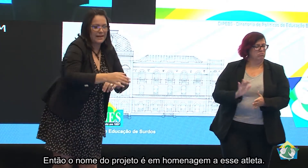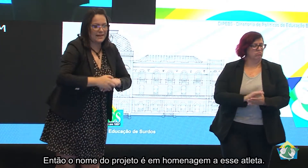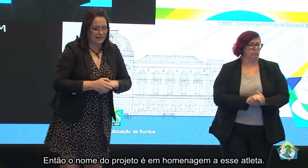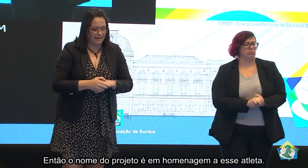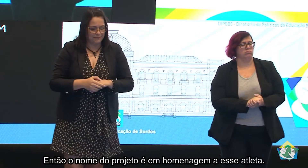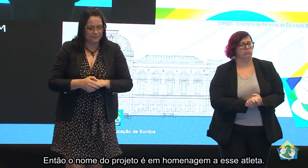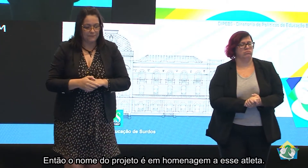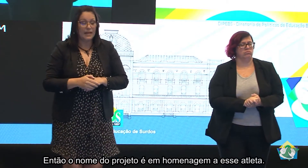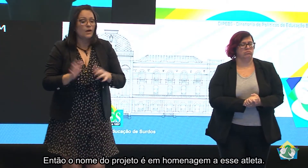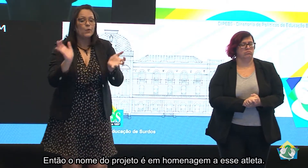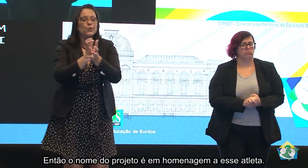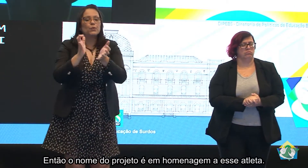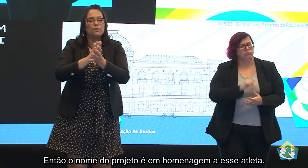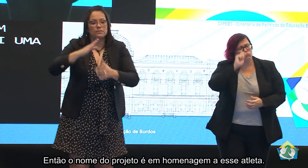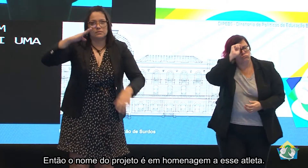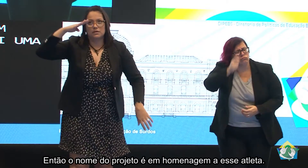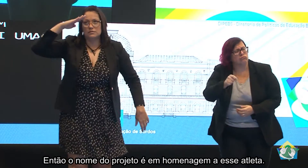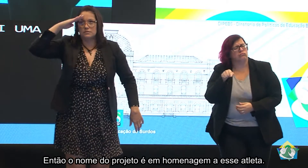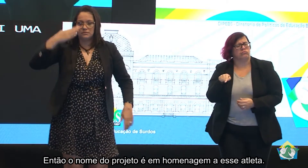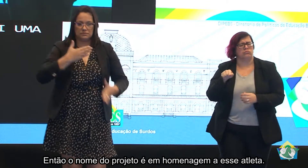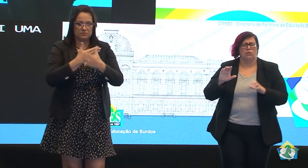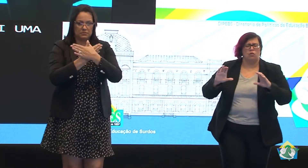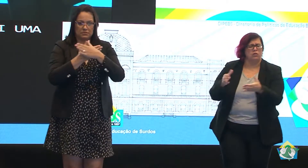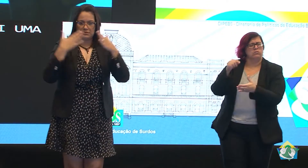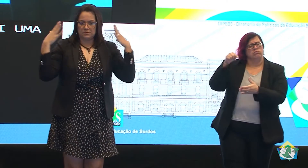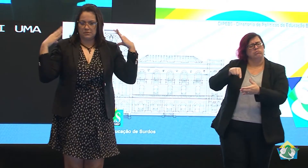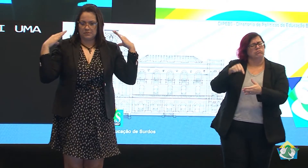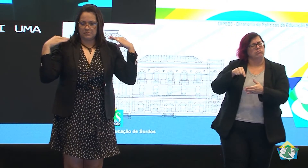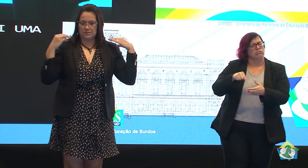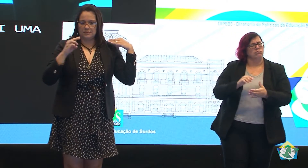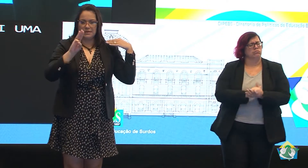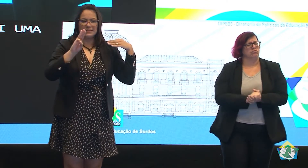projeto. Então o nome do projeto em homenagem a esse atleta.